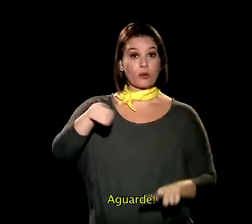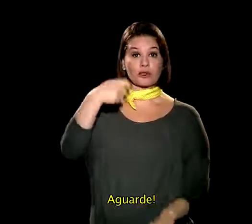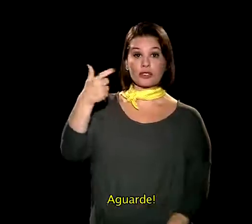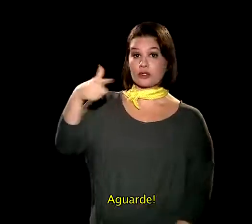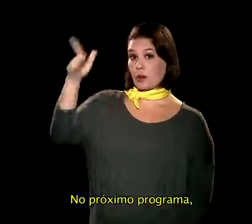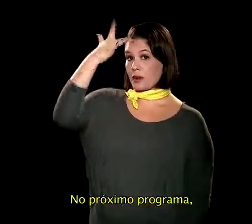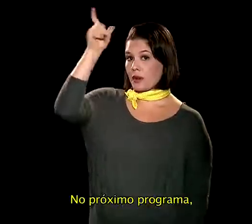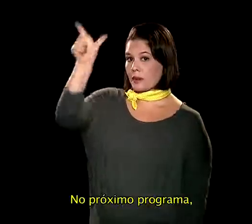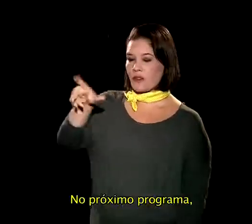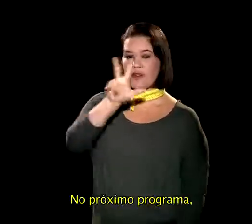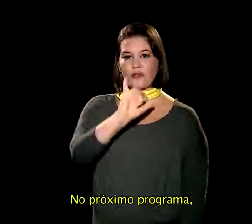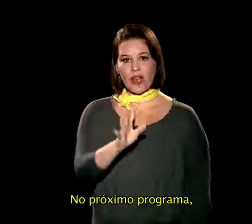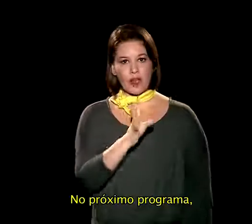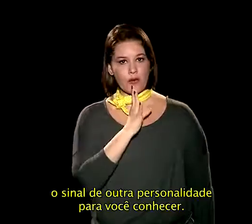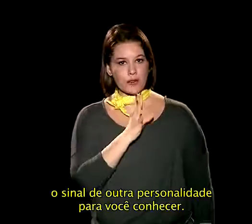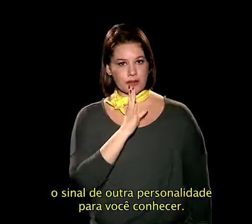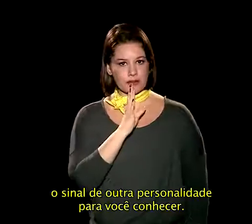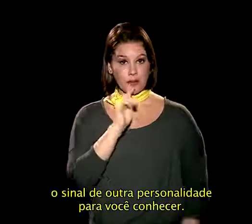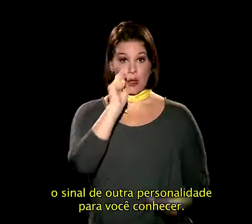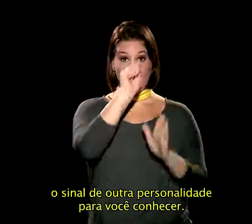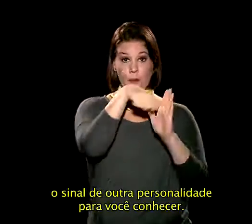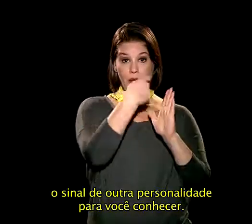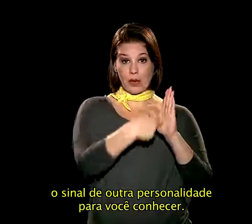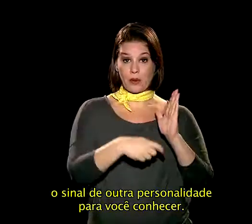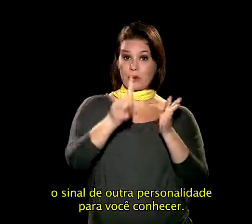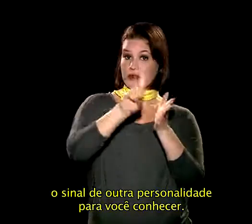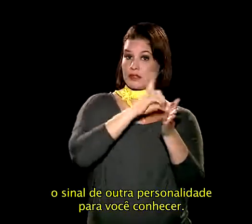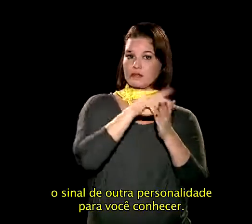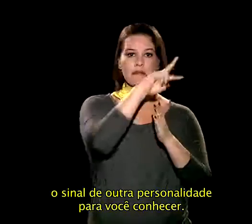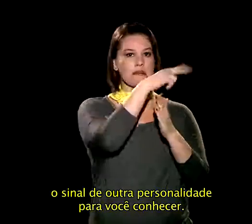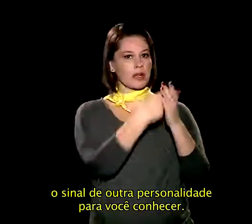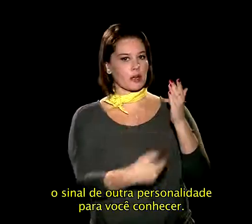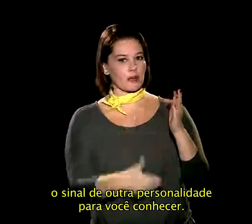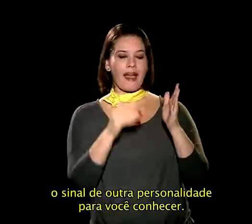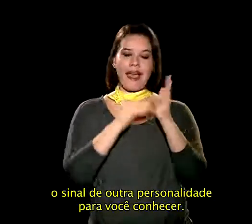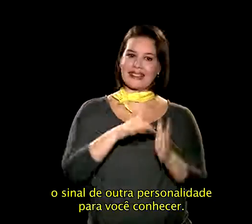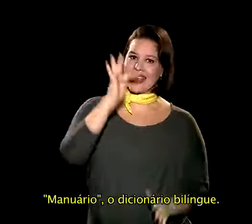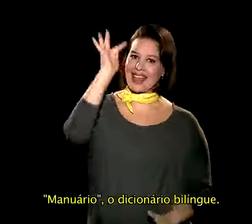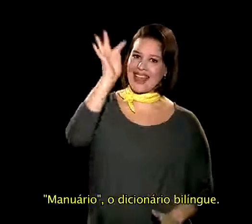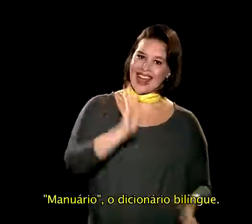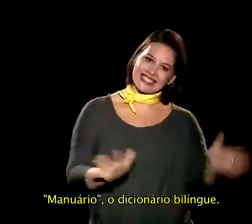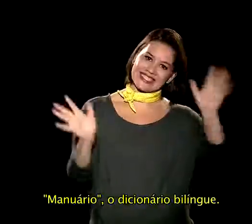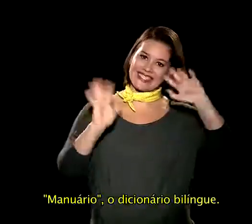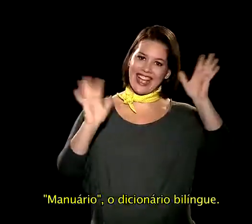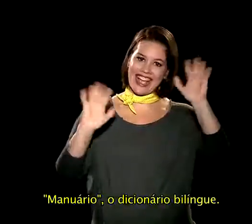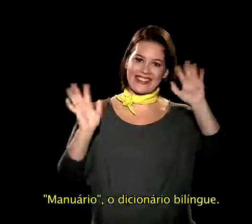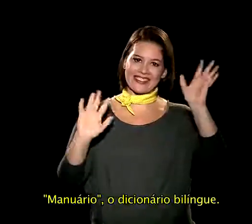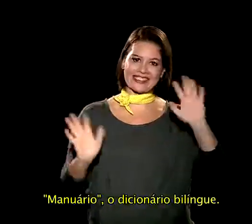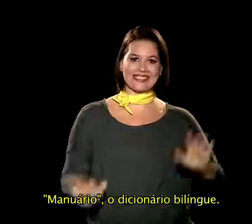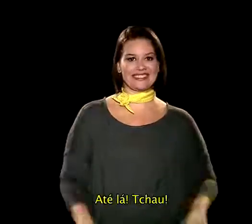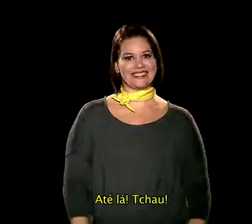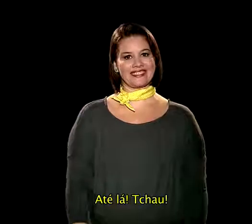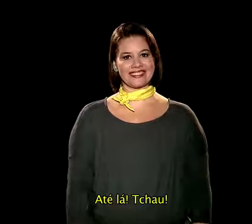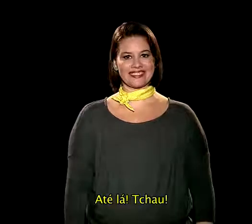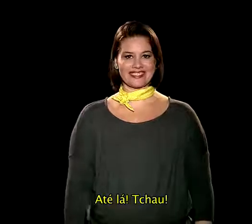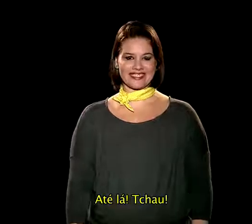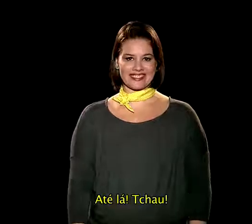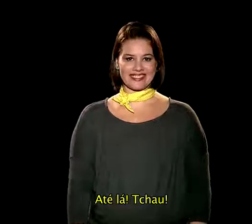Aguarde no próximo programa o sinal de outra personalidade para você conhecer. Manuário, o dicionário bilingue. Até lá. Tchau!